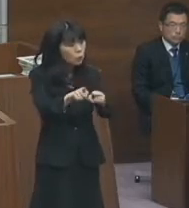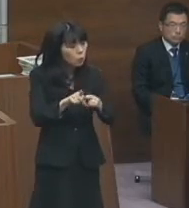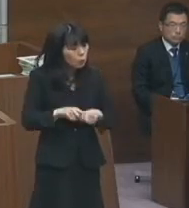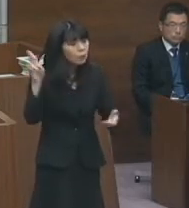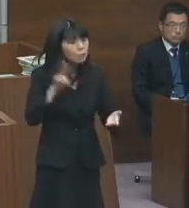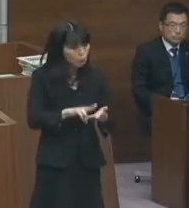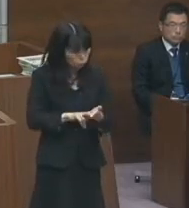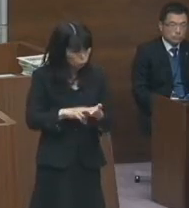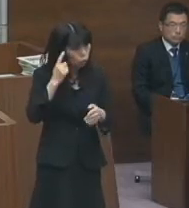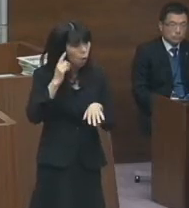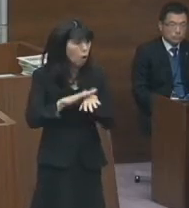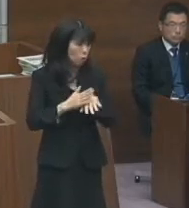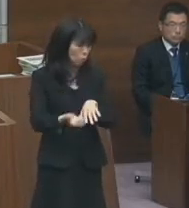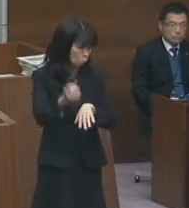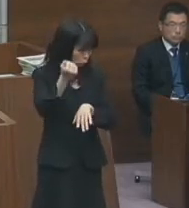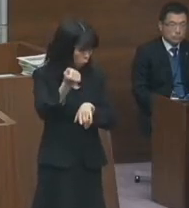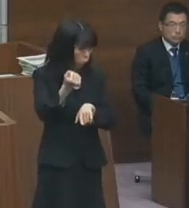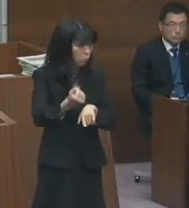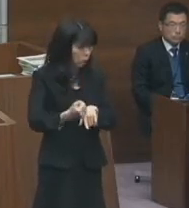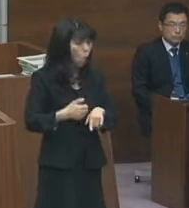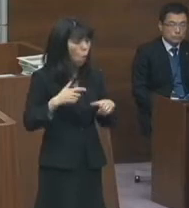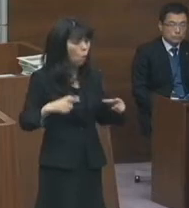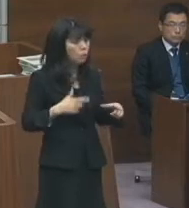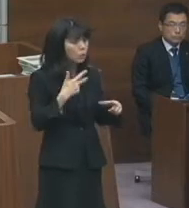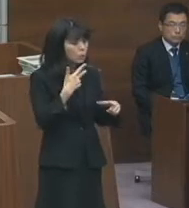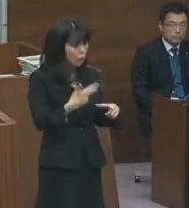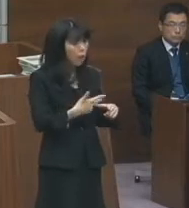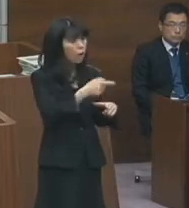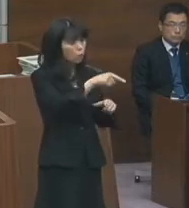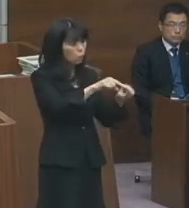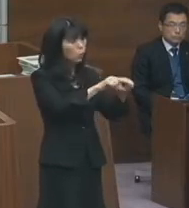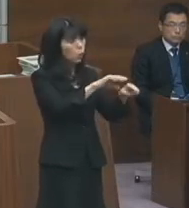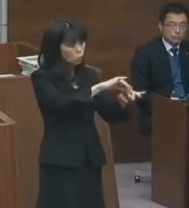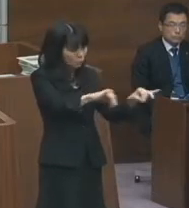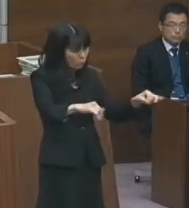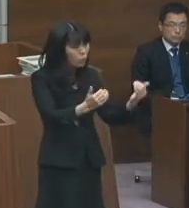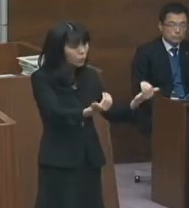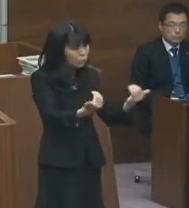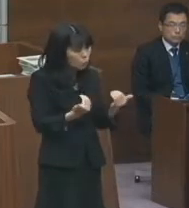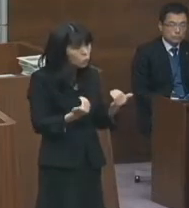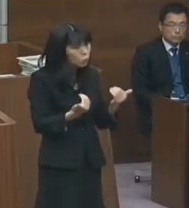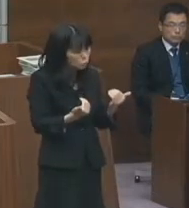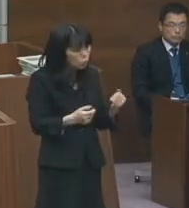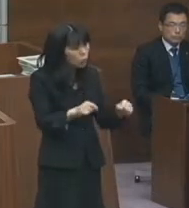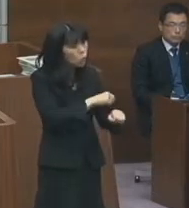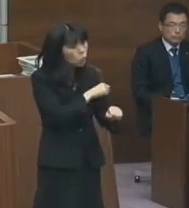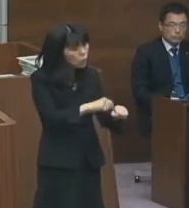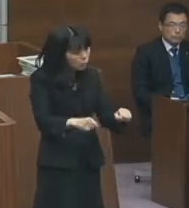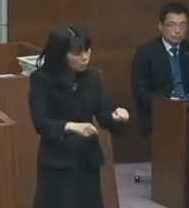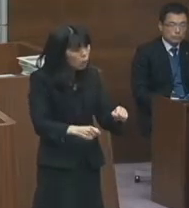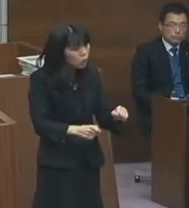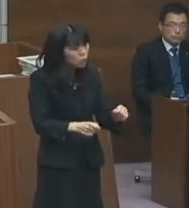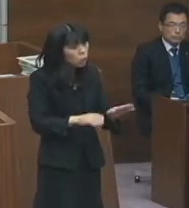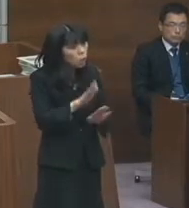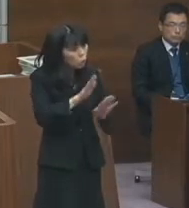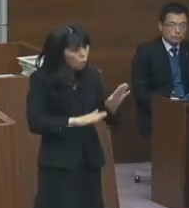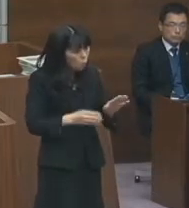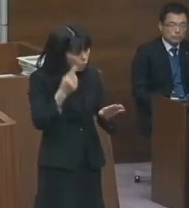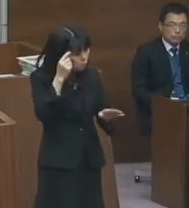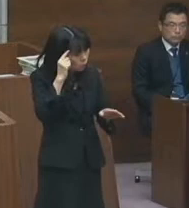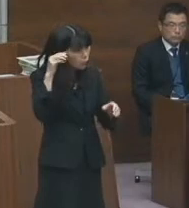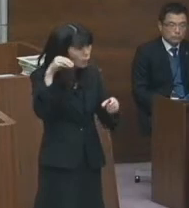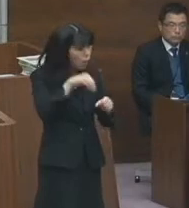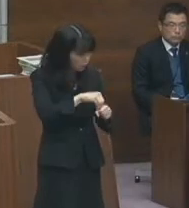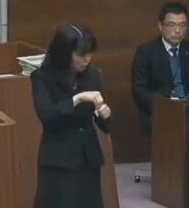えから、本市が新興不動産用地を必要とする特段の事情を考慮し、本市